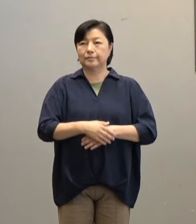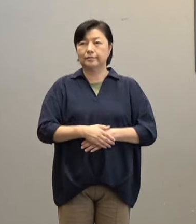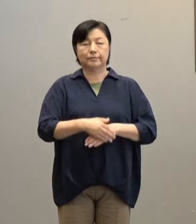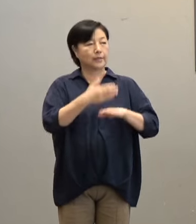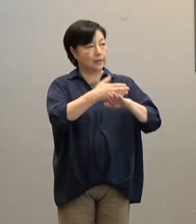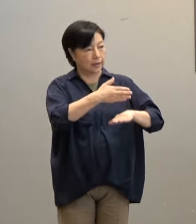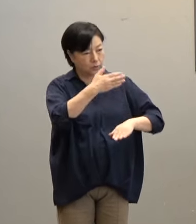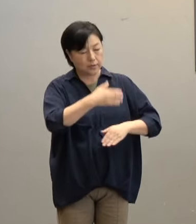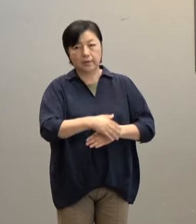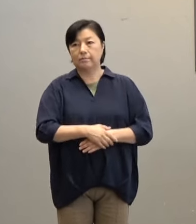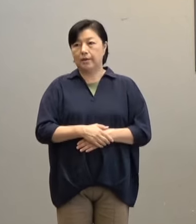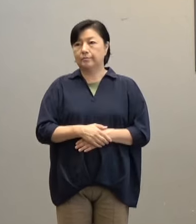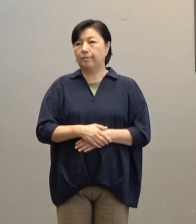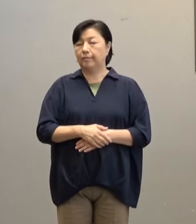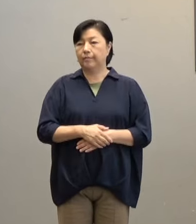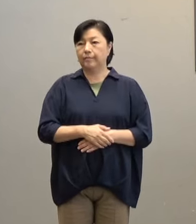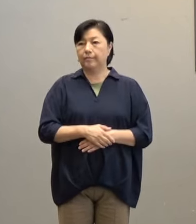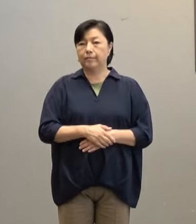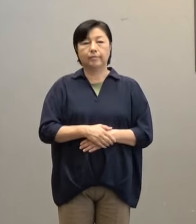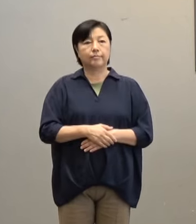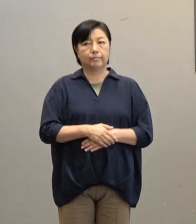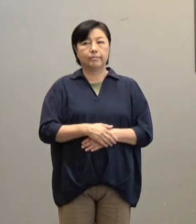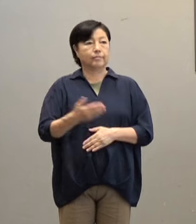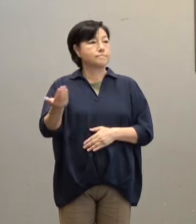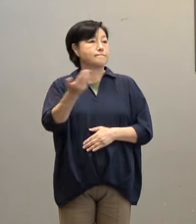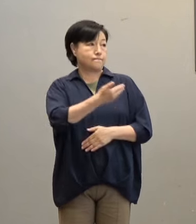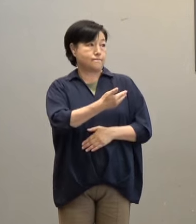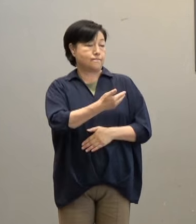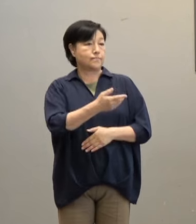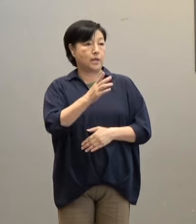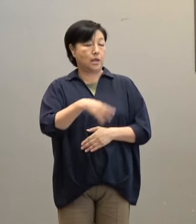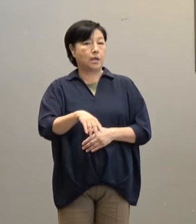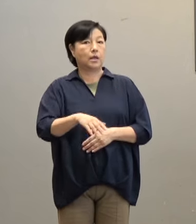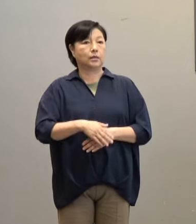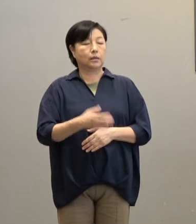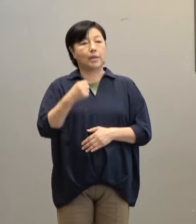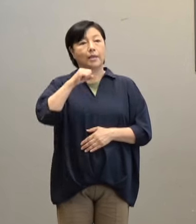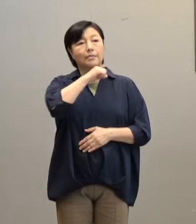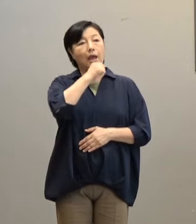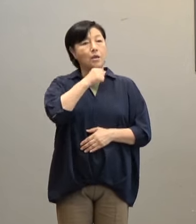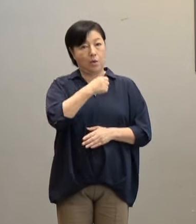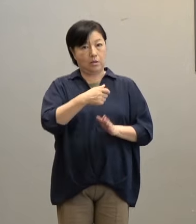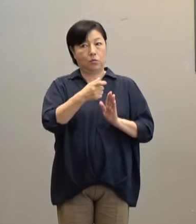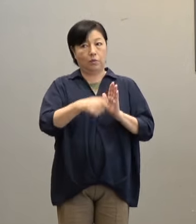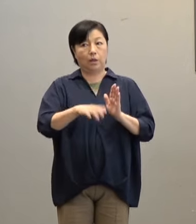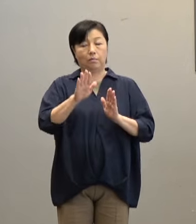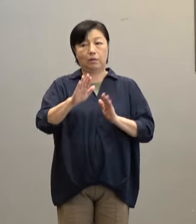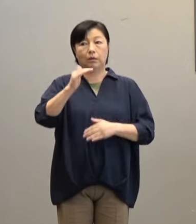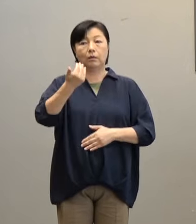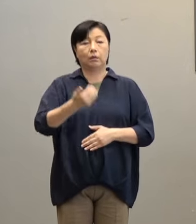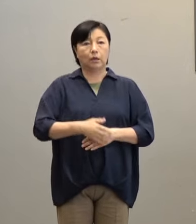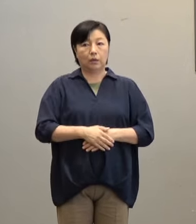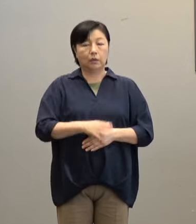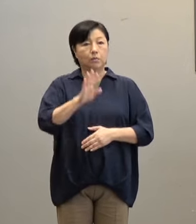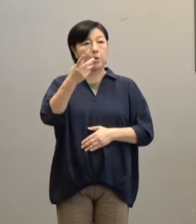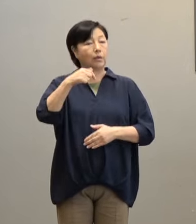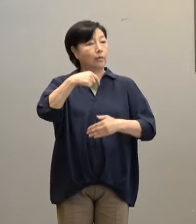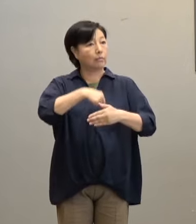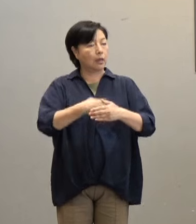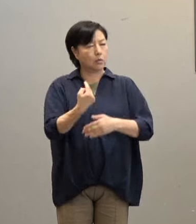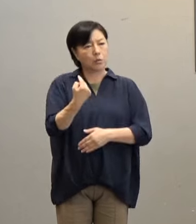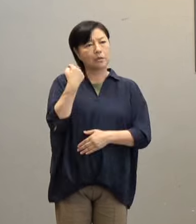ありがとうございます。で、別の話題で、先ほど台湾の話も出ましたけれども、県内でも、